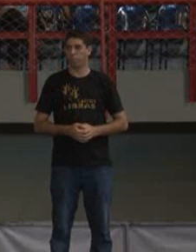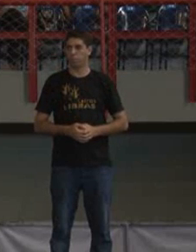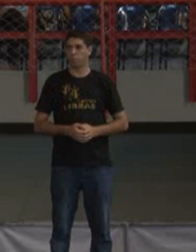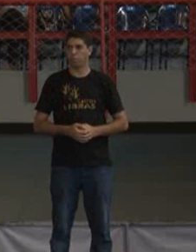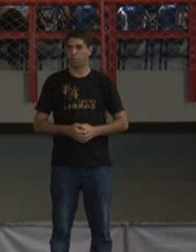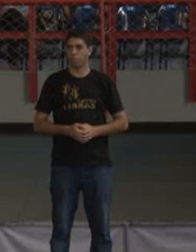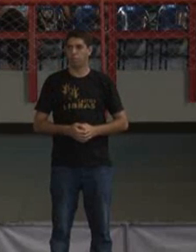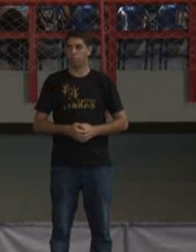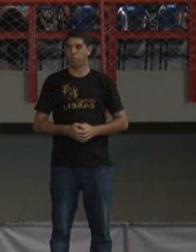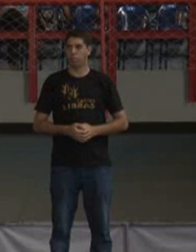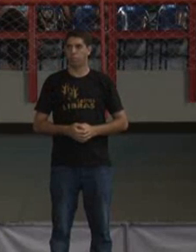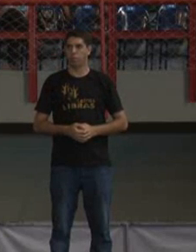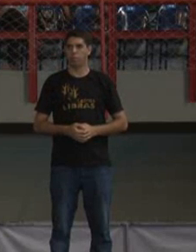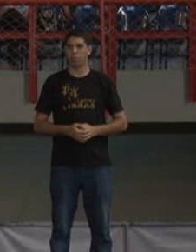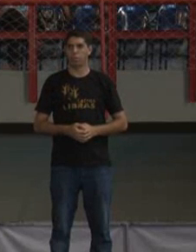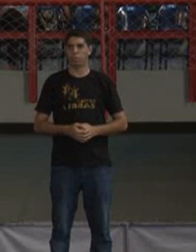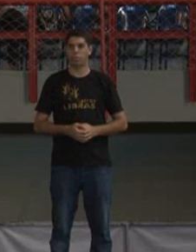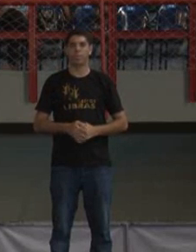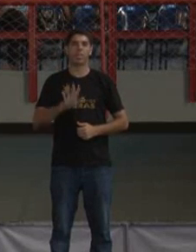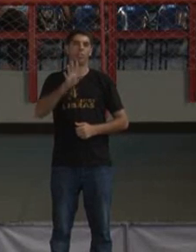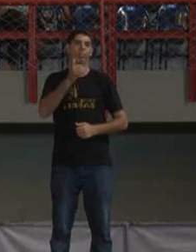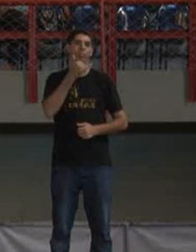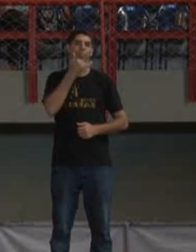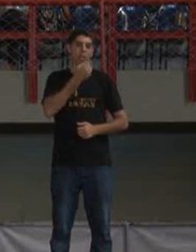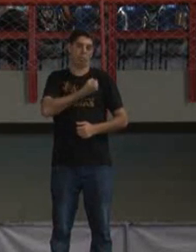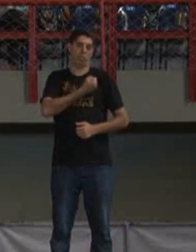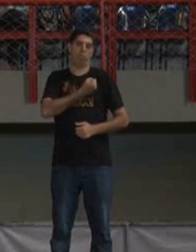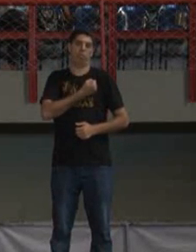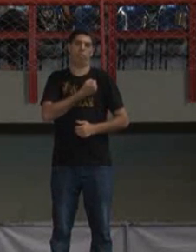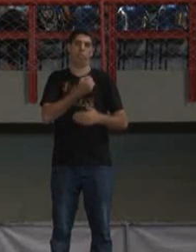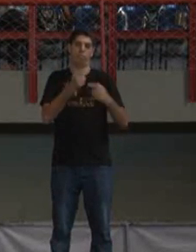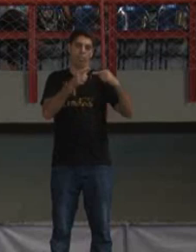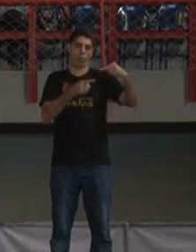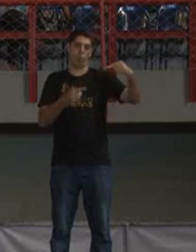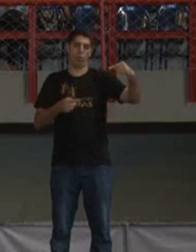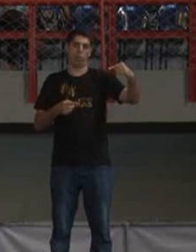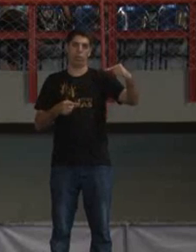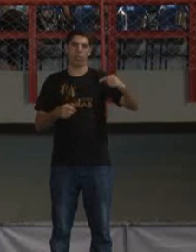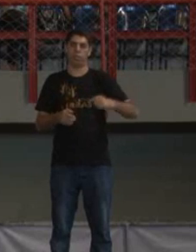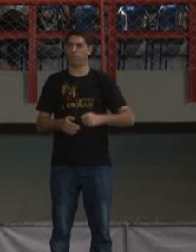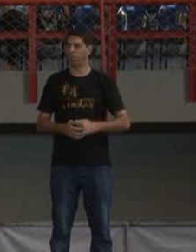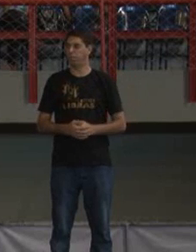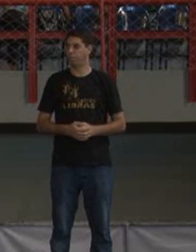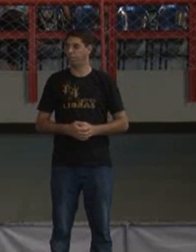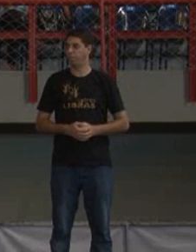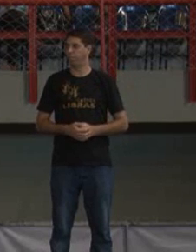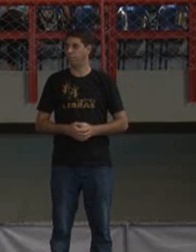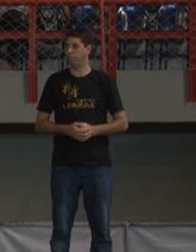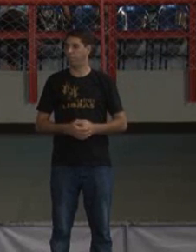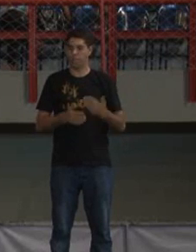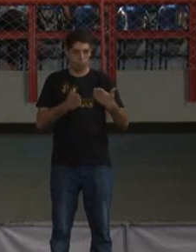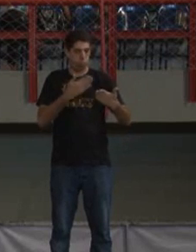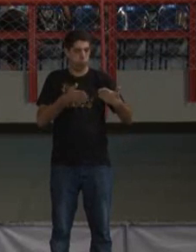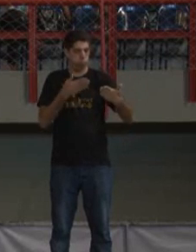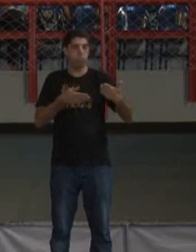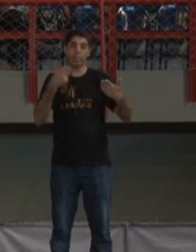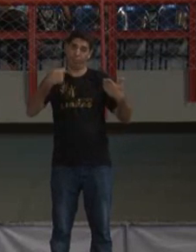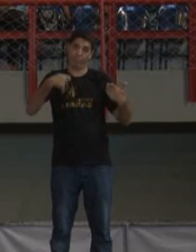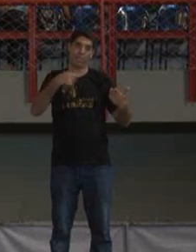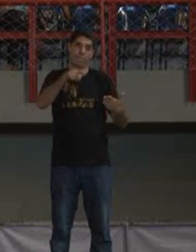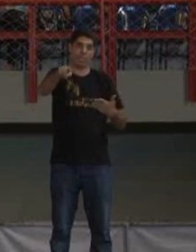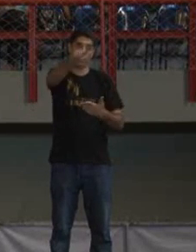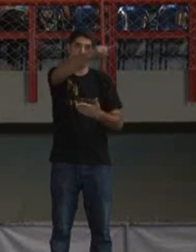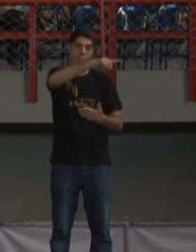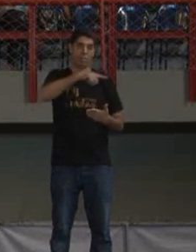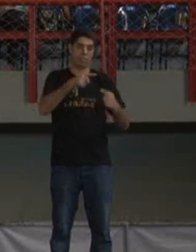A gente inicia e nunca diz a página. É para poder incentivar a autonomia